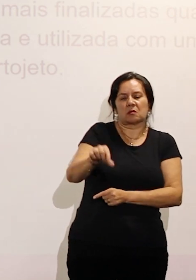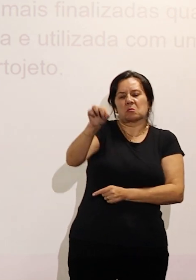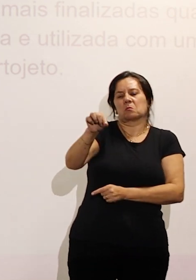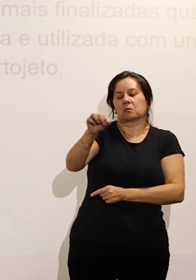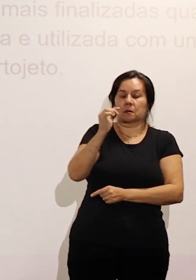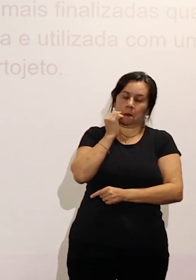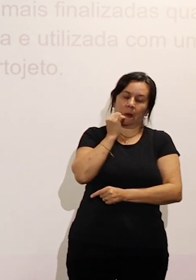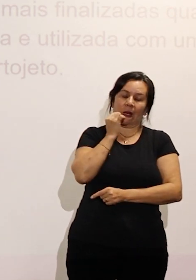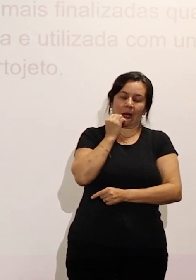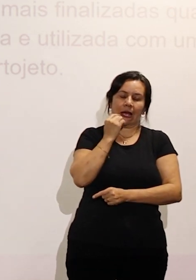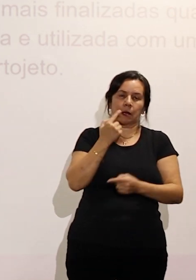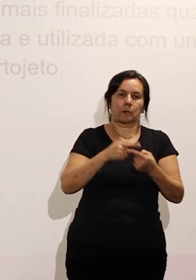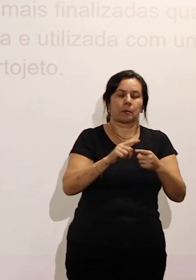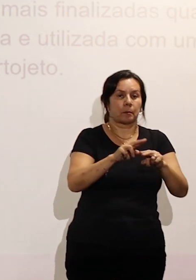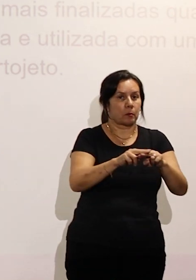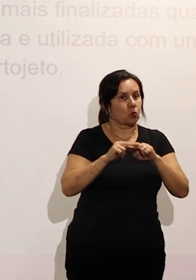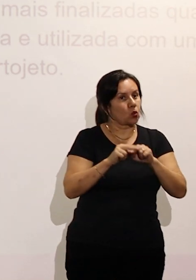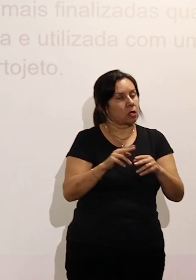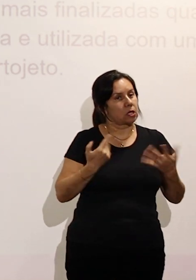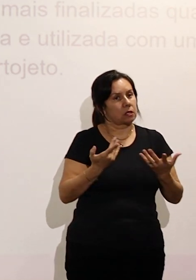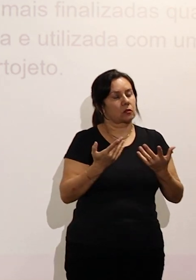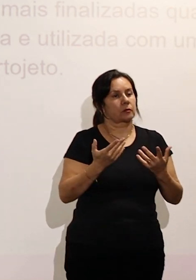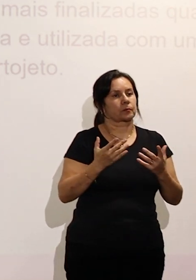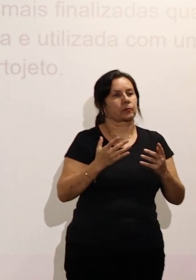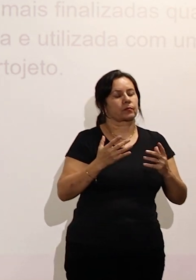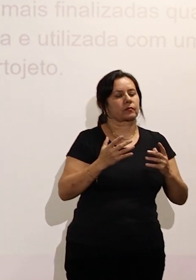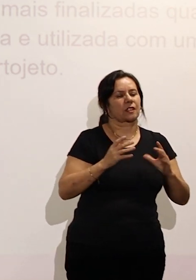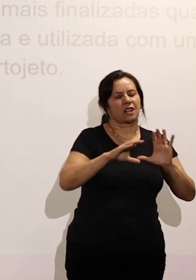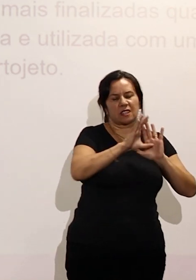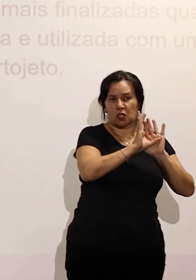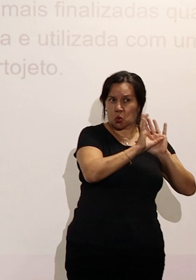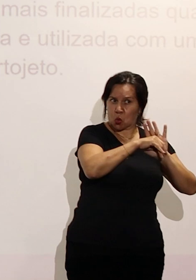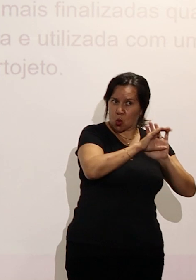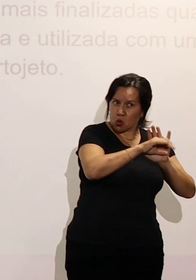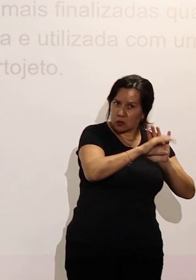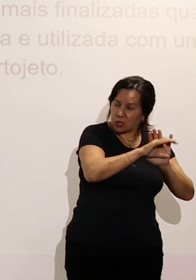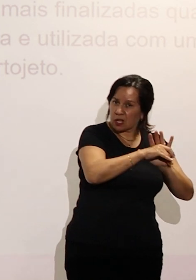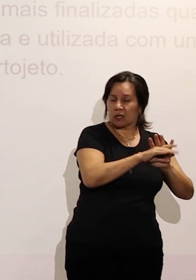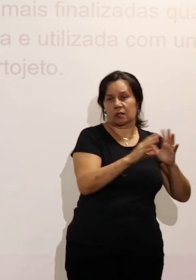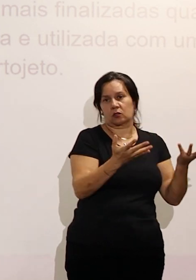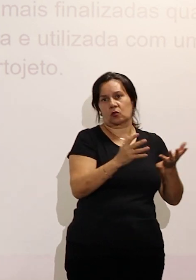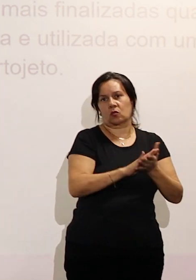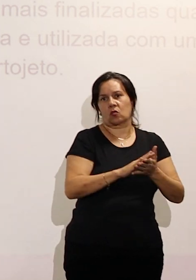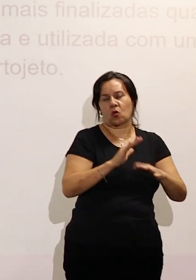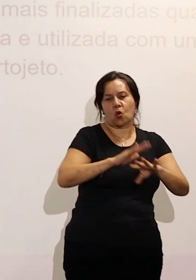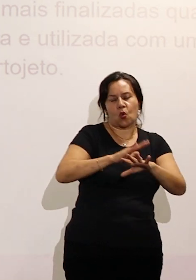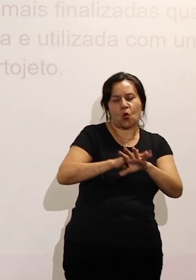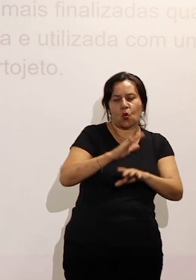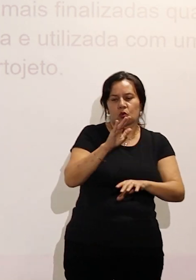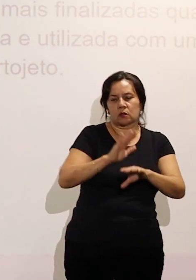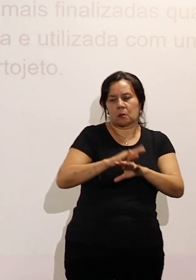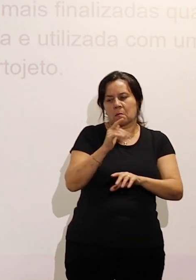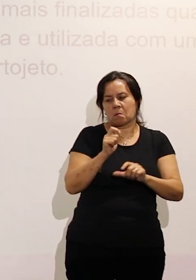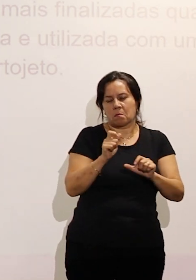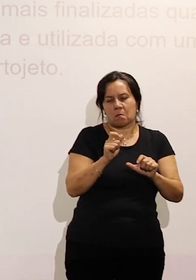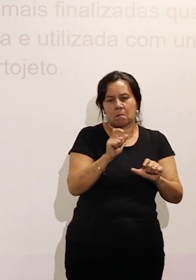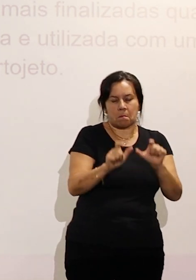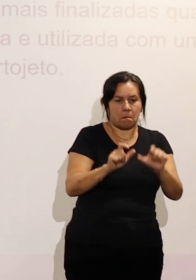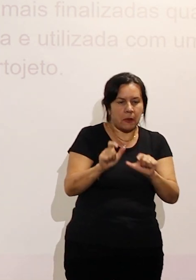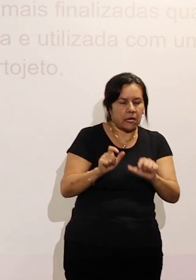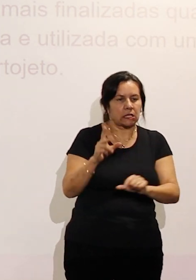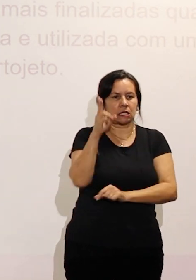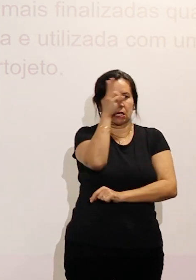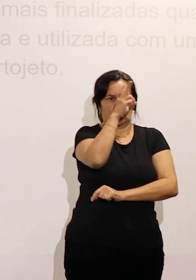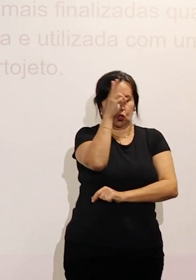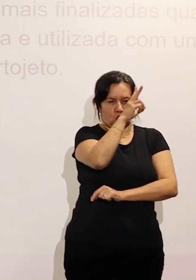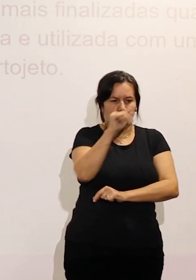né? Então, esses conceitos eles funcionam um pouco mais como uma versão mais assim, mais bonitinha do storyboard,